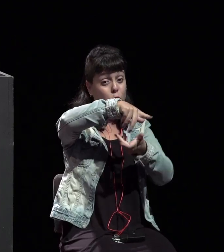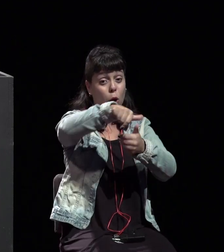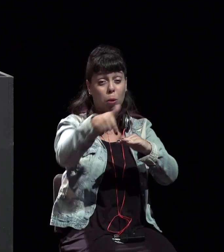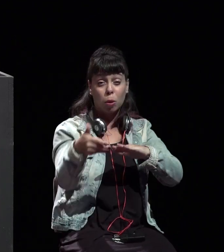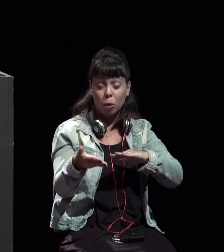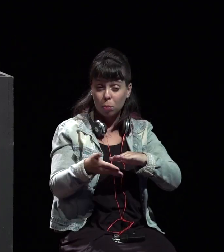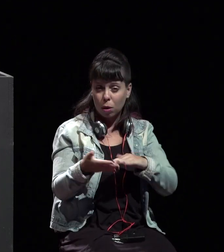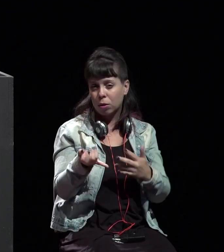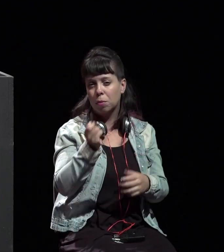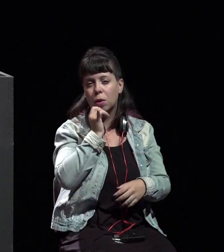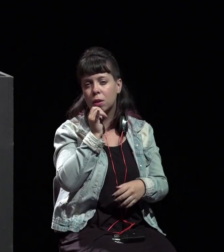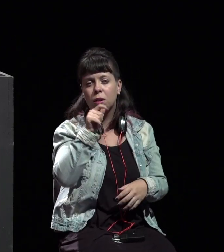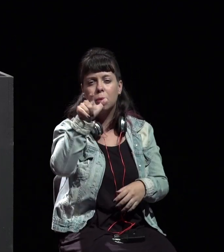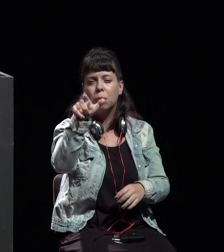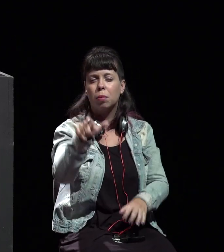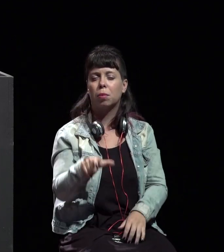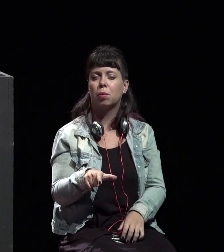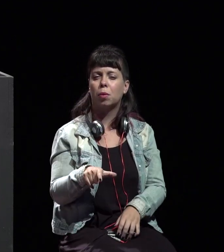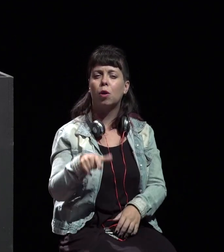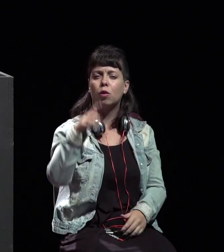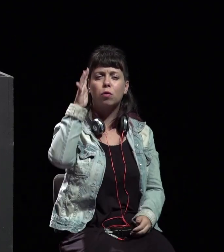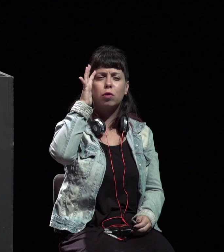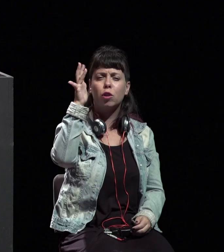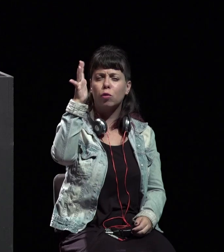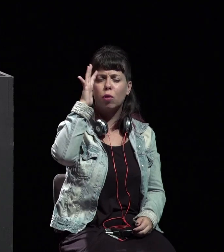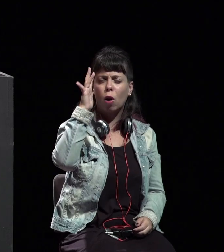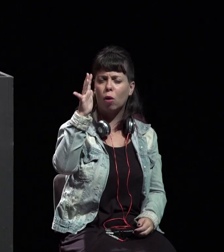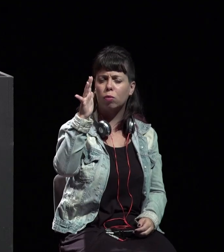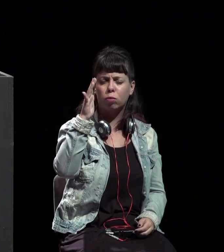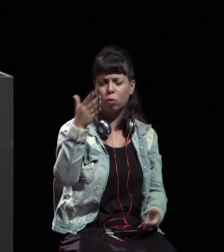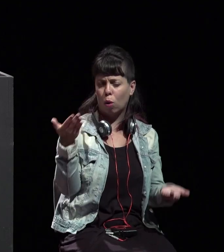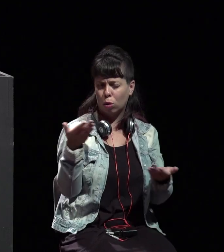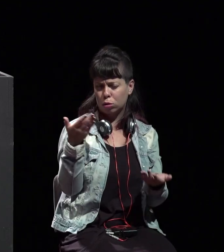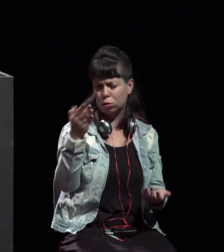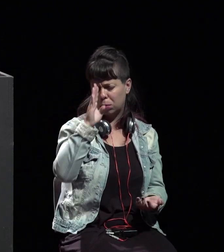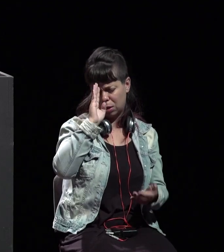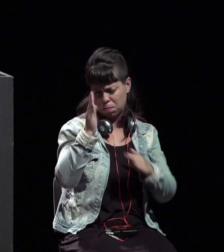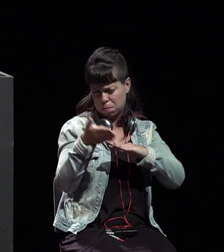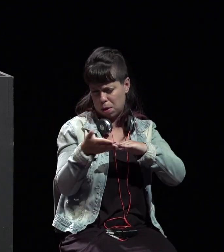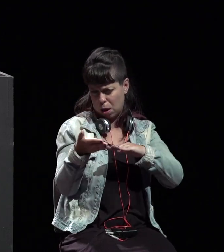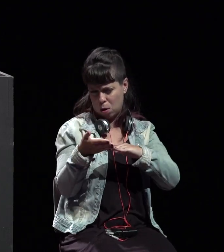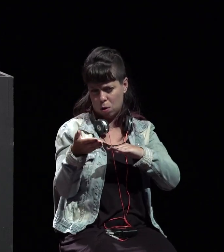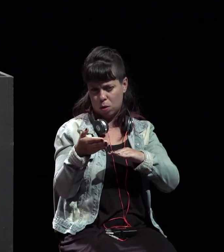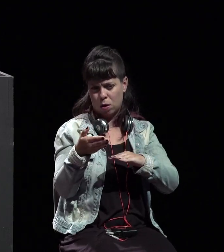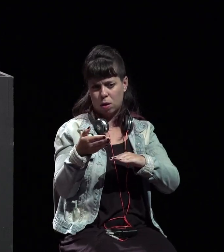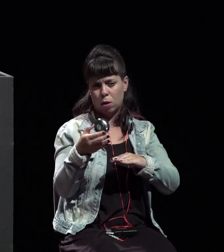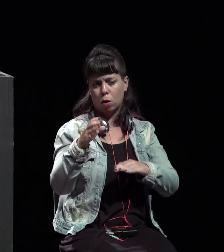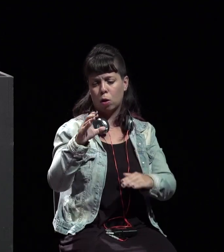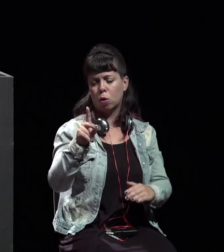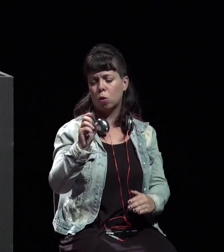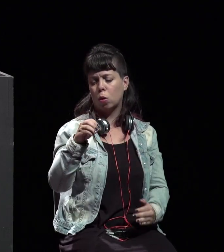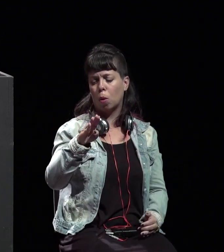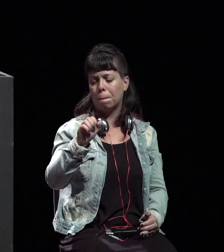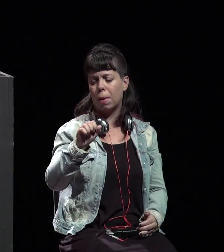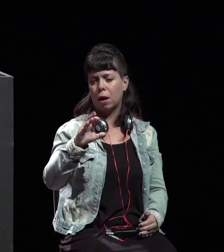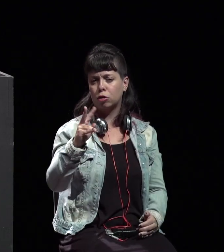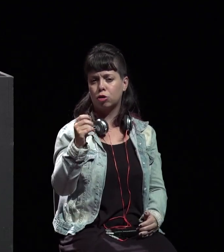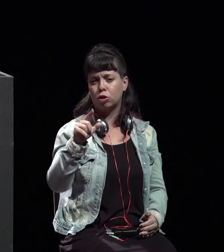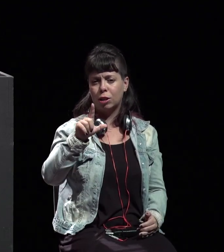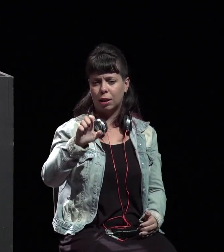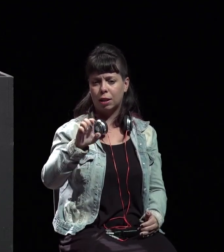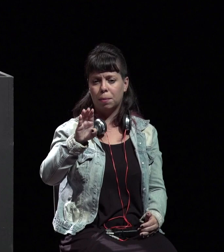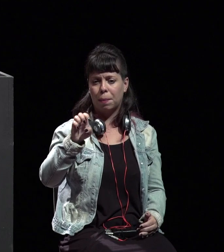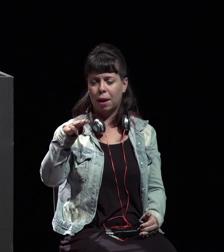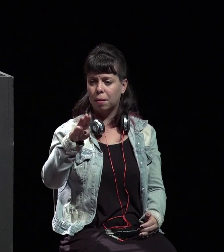o pensador, um dos principais filósofos da contemporaneidade, como Attili Bembe, cunha o